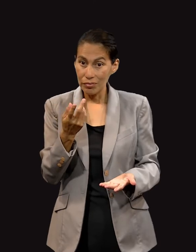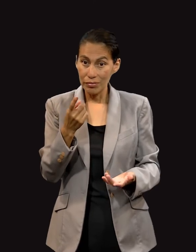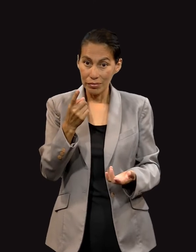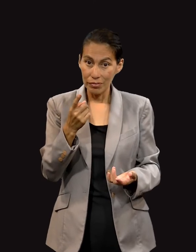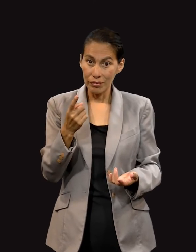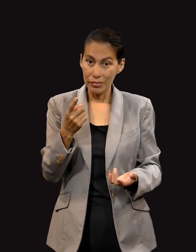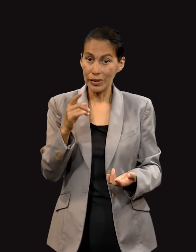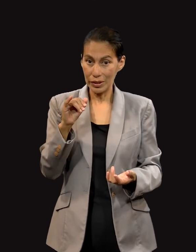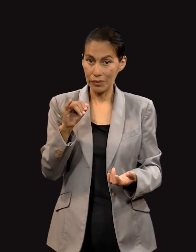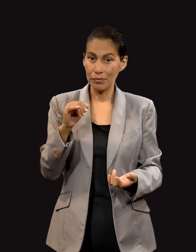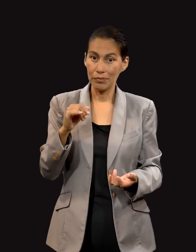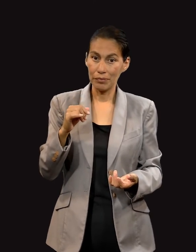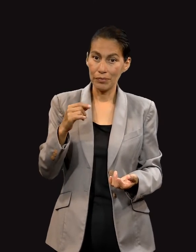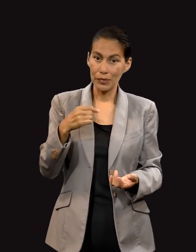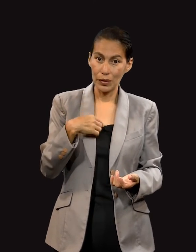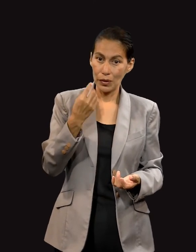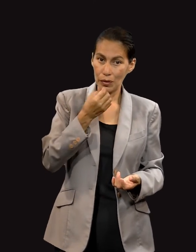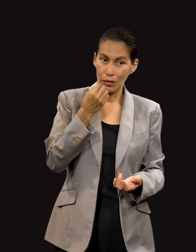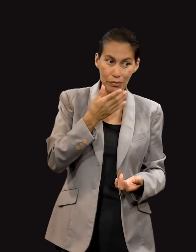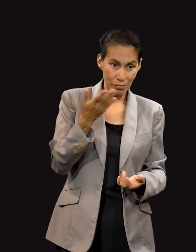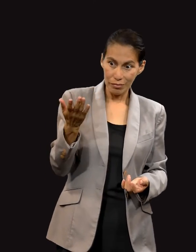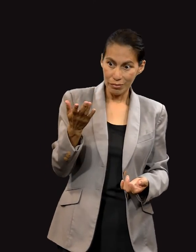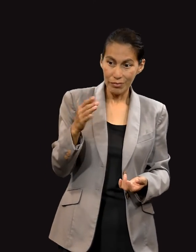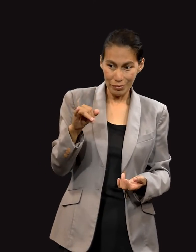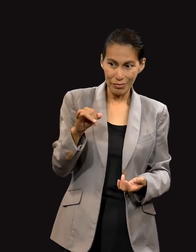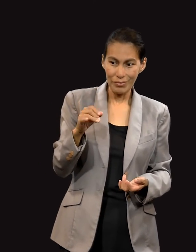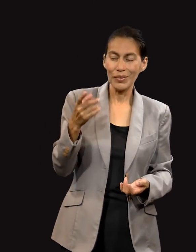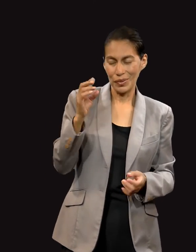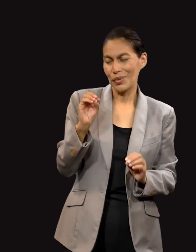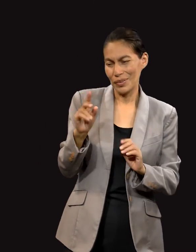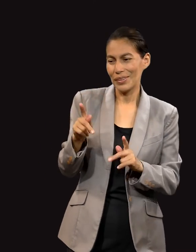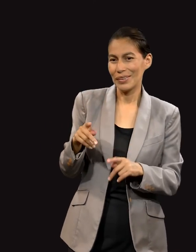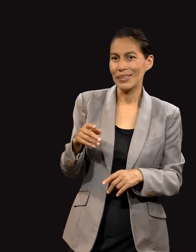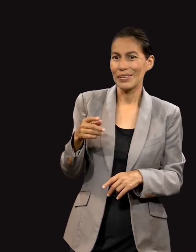quién de ustedes dos quisiera dirigirnos al trono de la gracia de Dios.